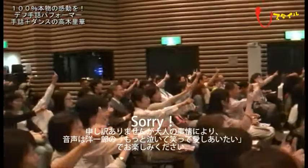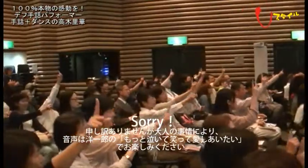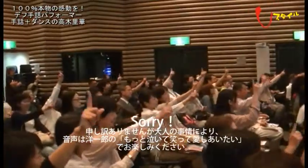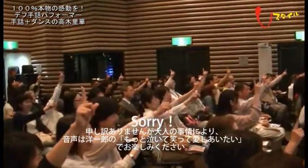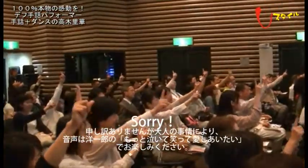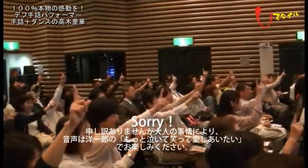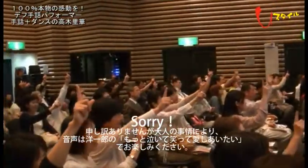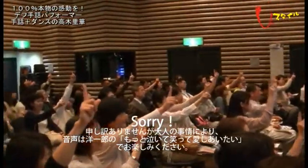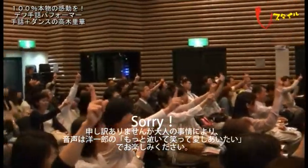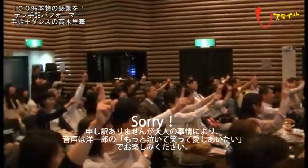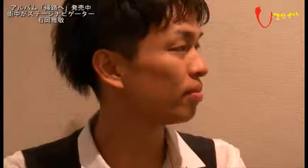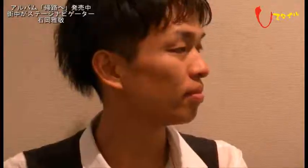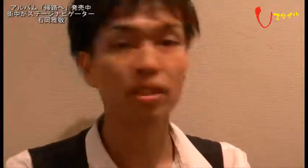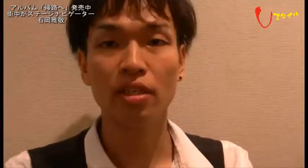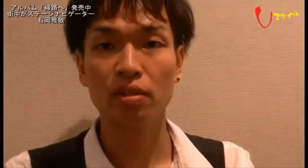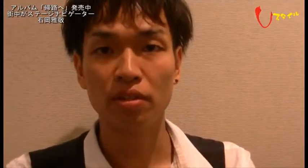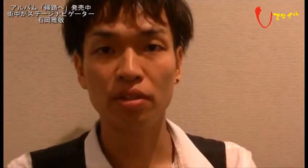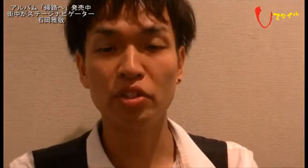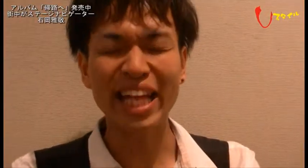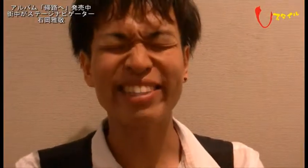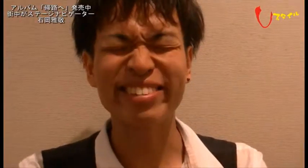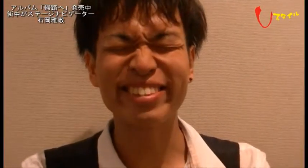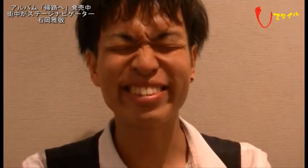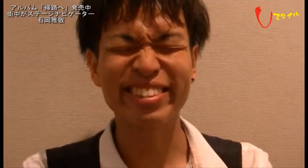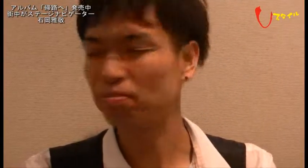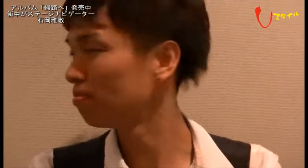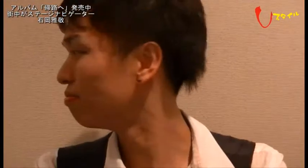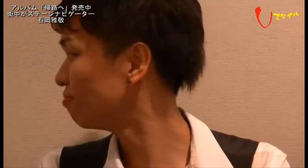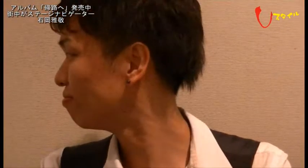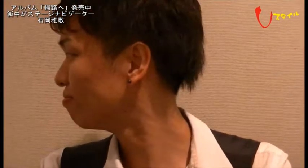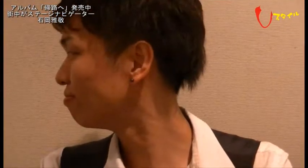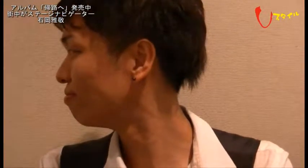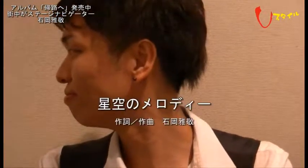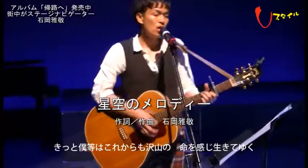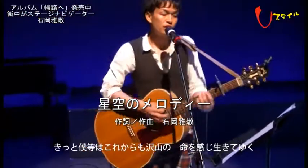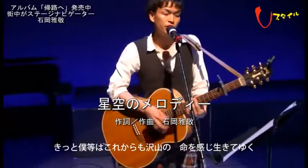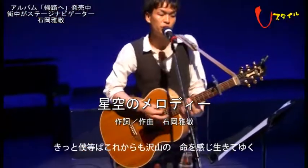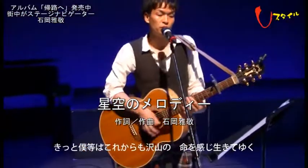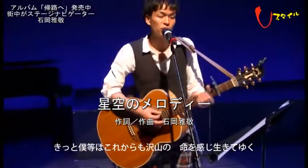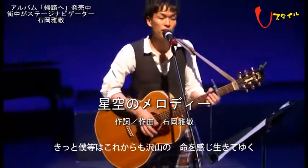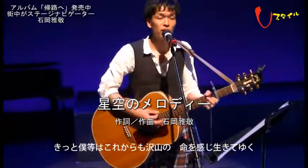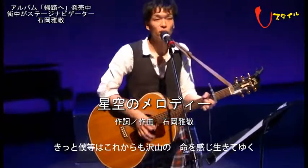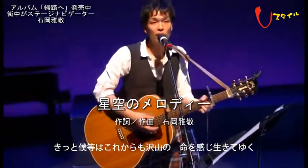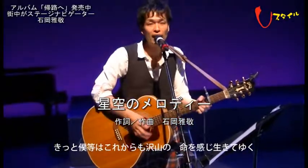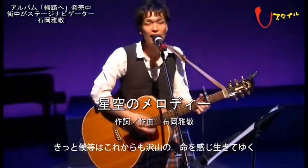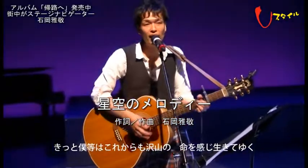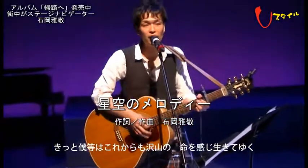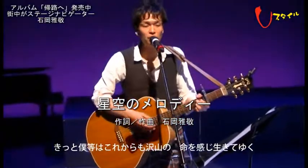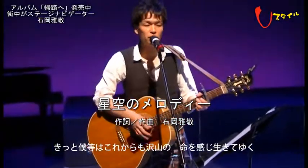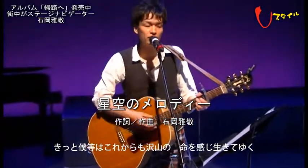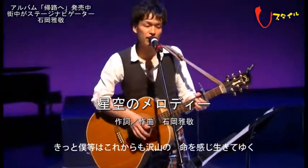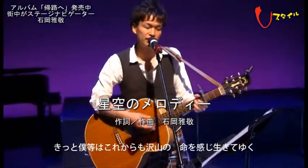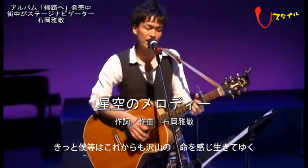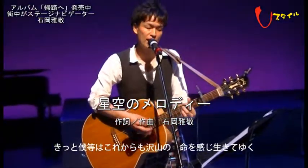あのあっnews timeni